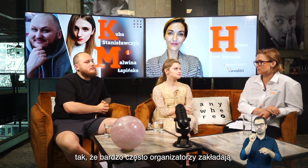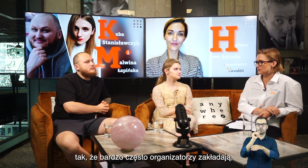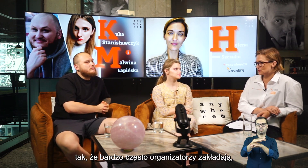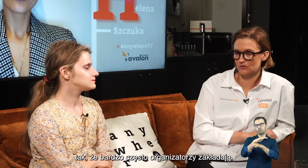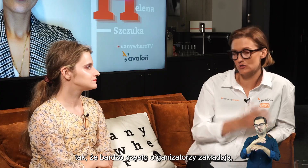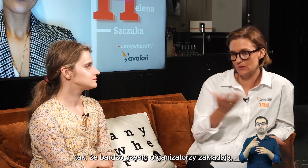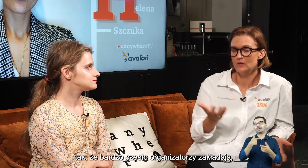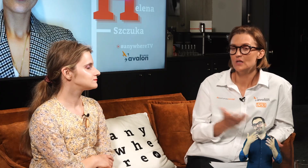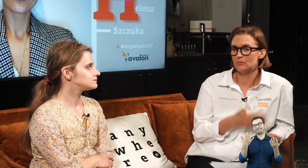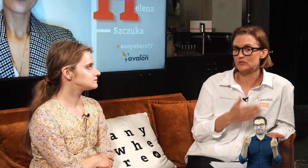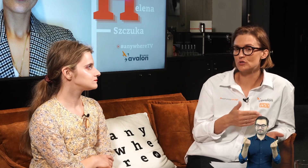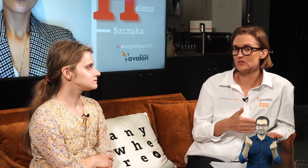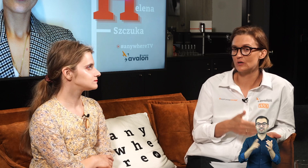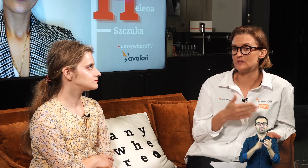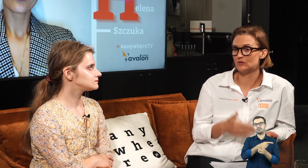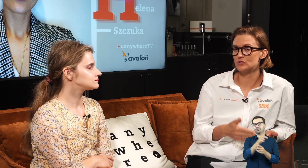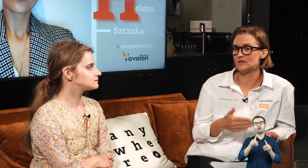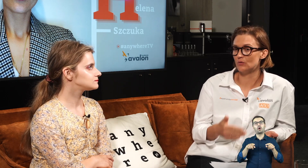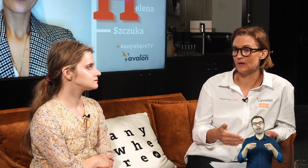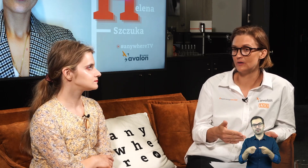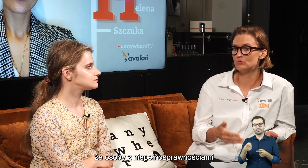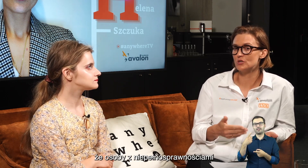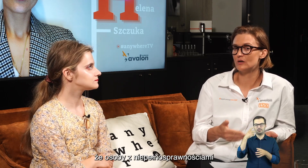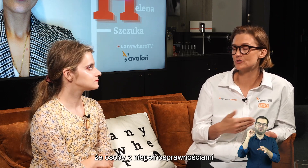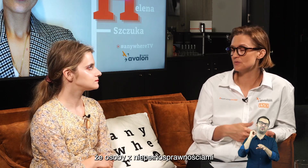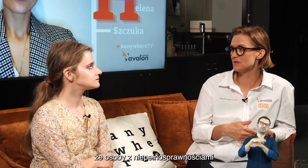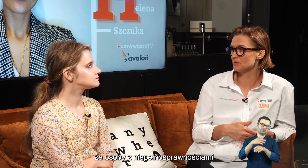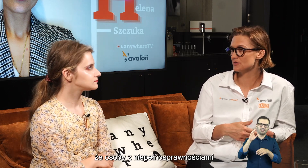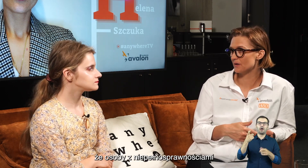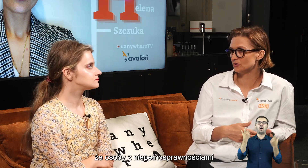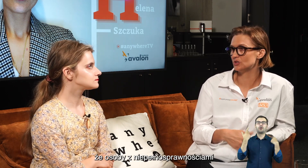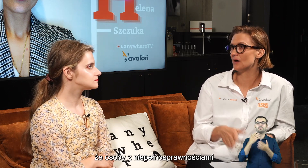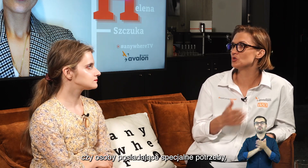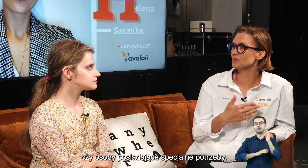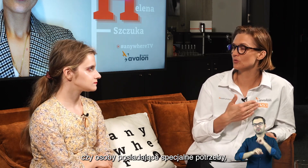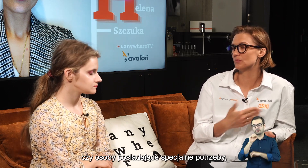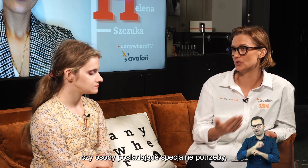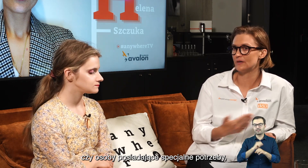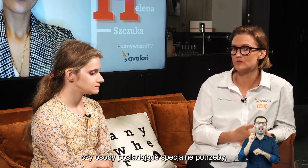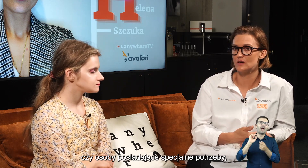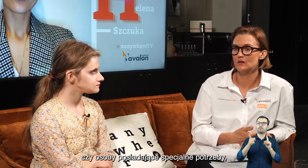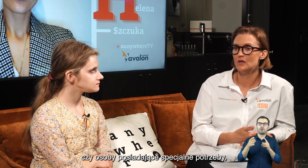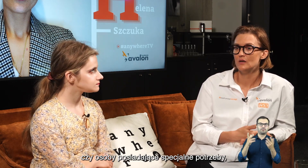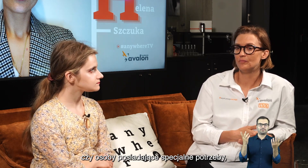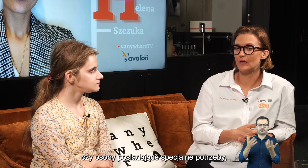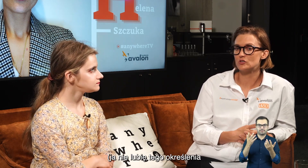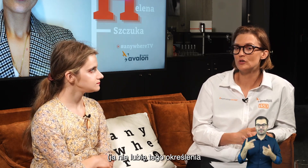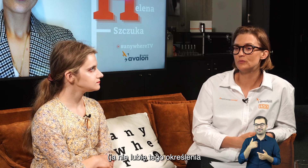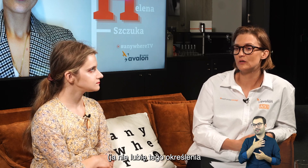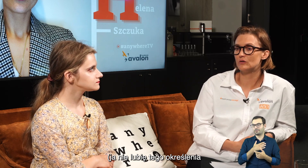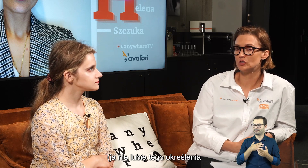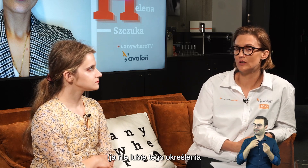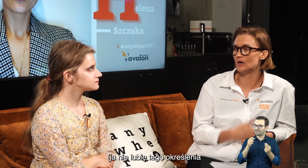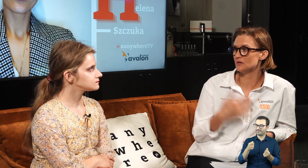zakładamy, bardzo często organizatorzy zakładają, że osoby z niepełnosprawnościami, czy w ogóle posiadające, ja też